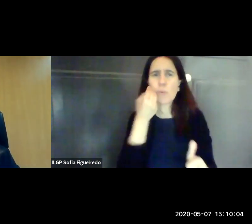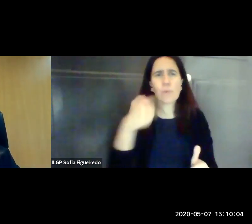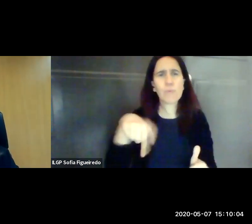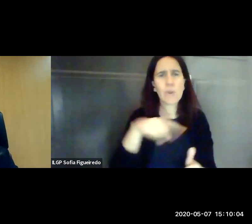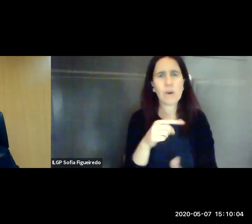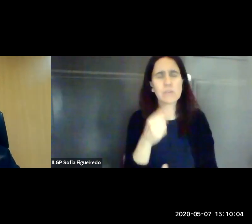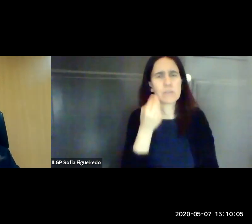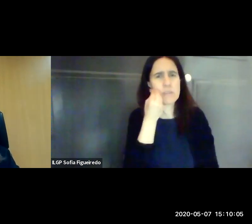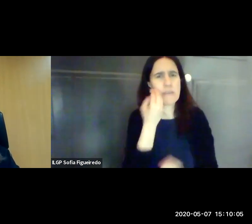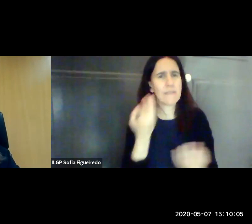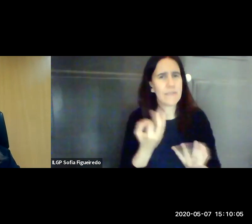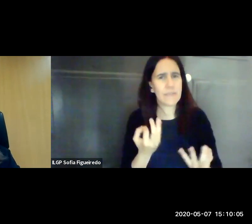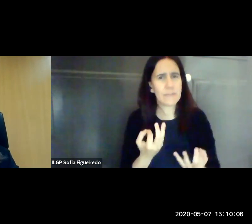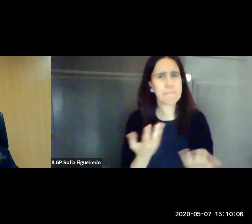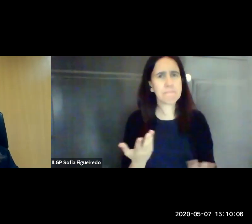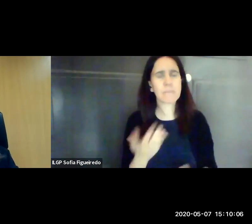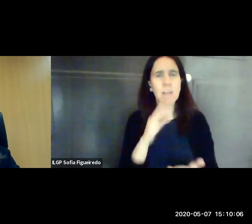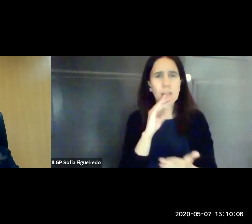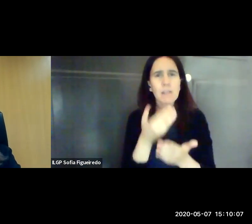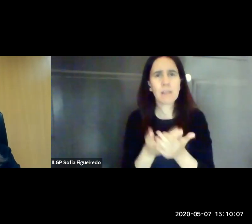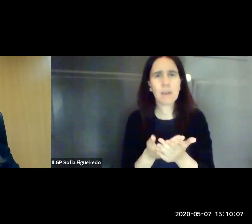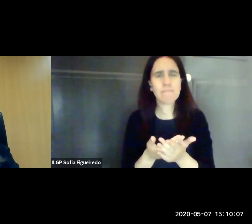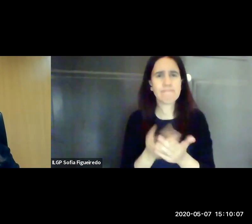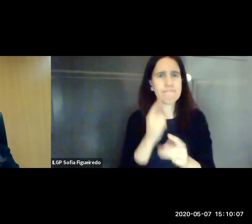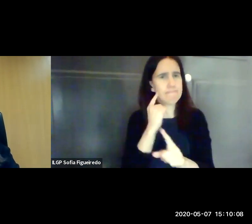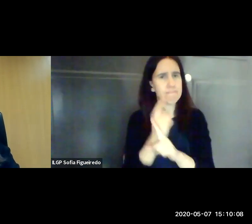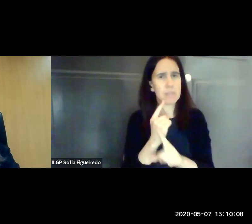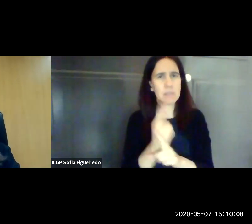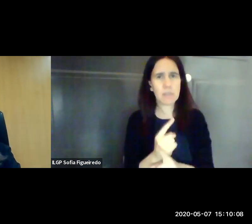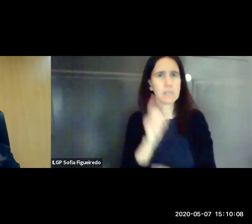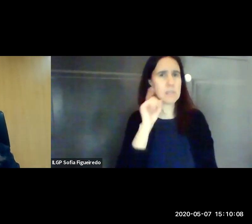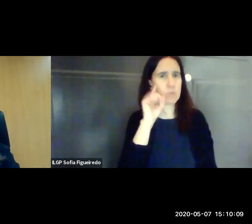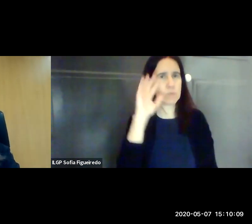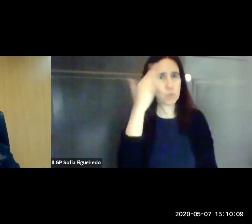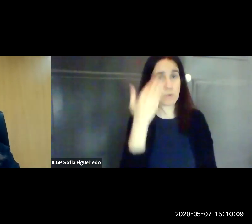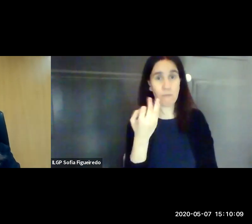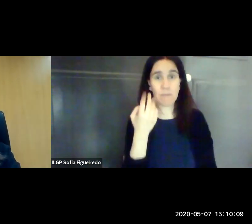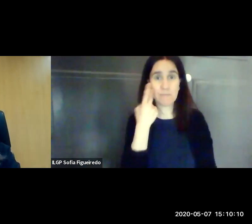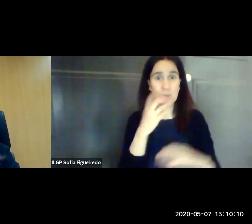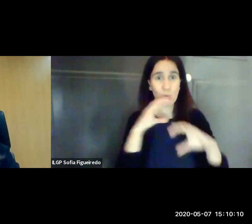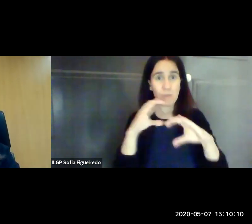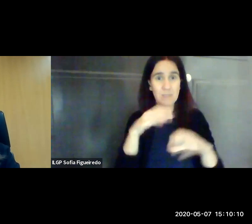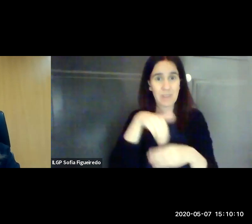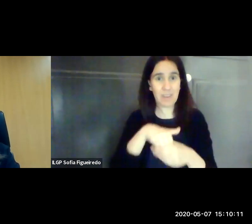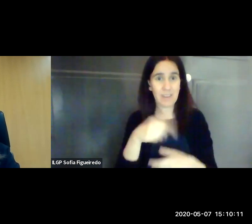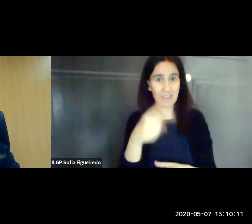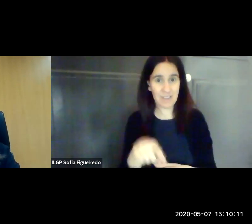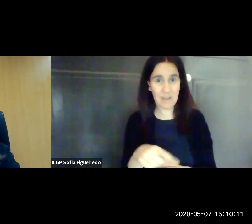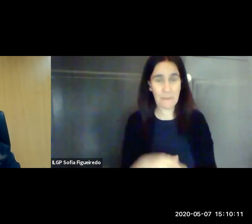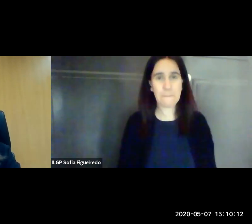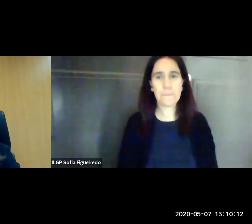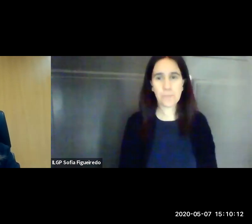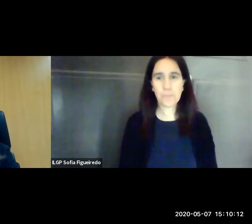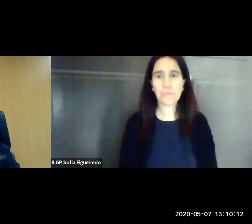conseguir, de alguma forma, manter a importância que tem a nossa comunicação interna. Portanto, relativamente